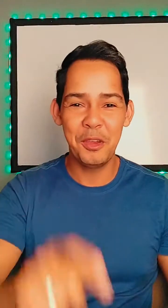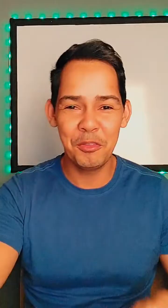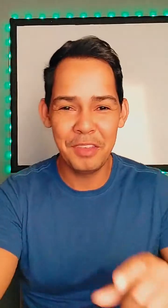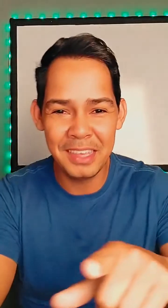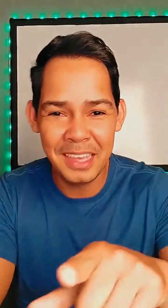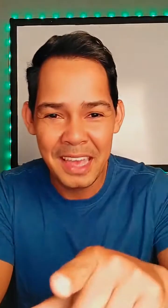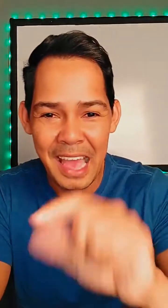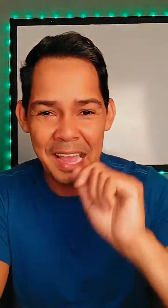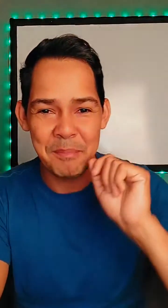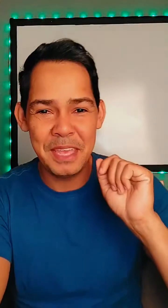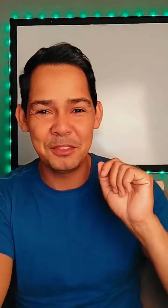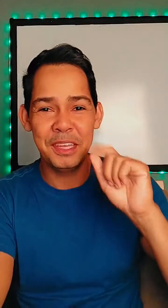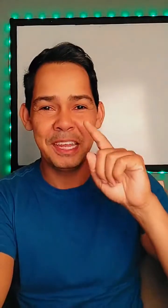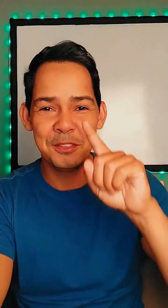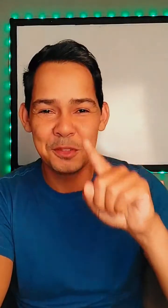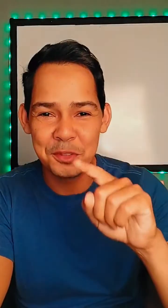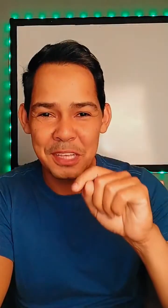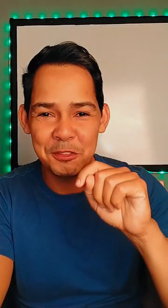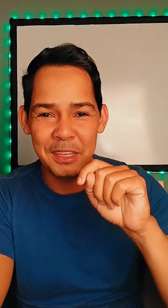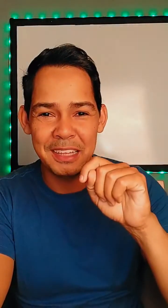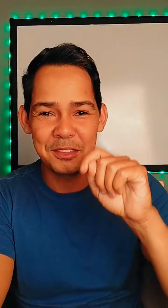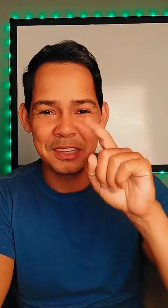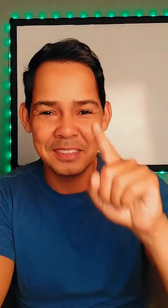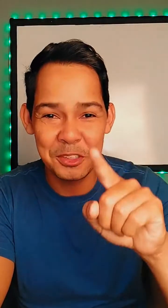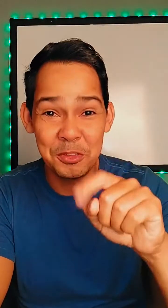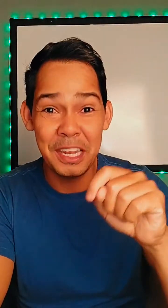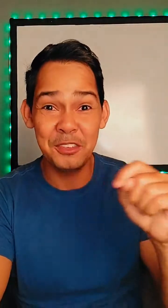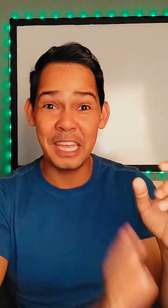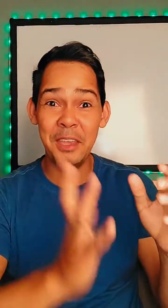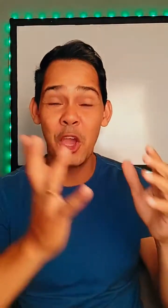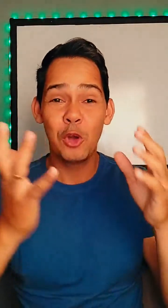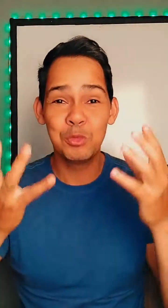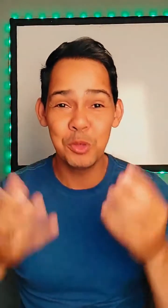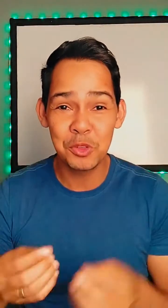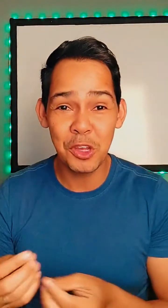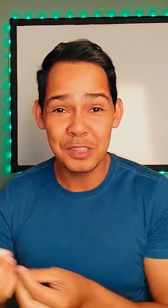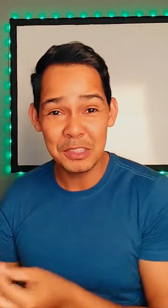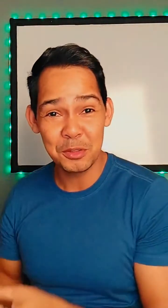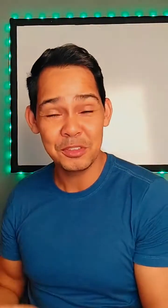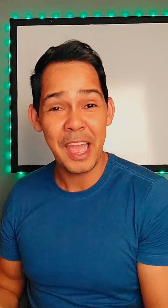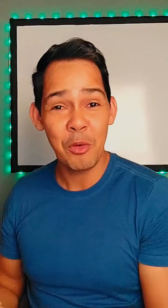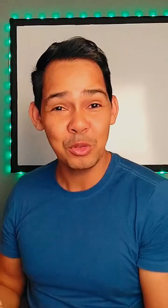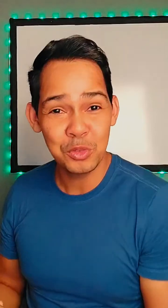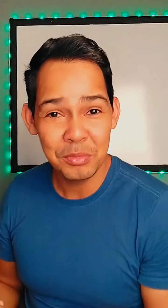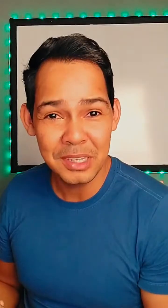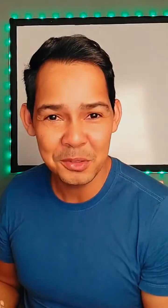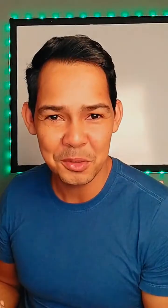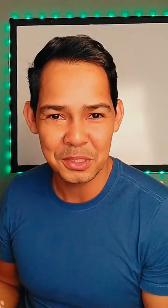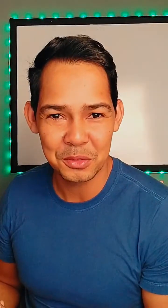vi que a Gabi é diferente, que o José é diferente, que a Sandra é diferente. E aí os meus olhos eles vão se acostumando com isso.